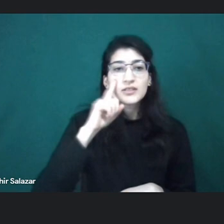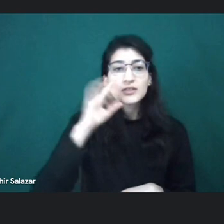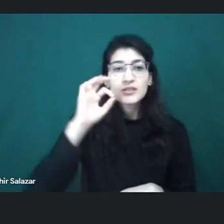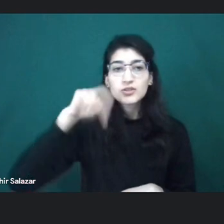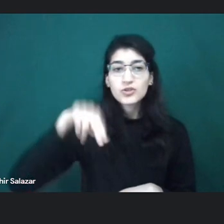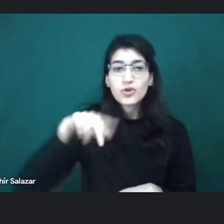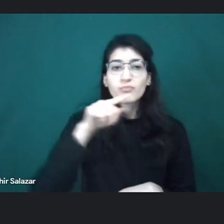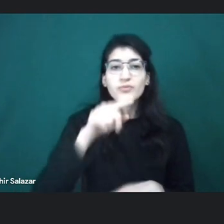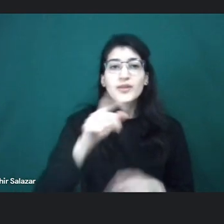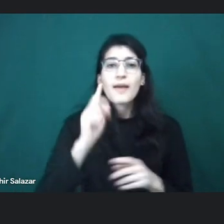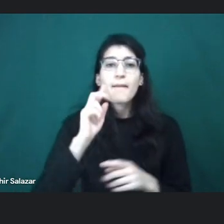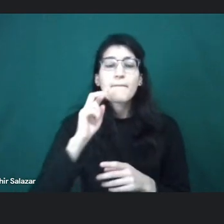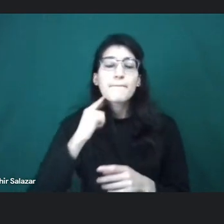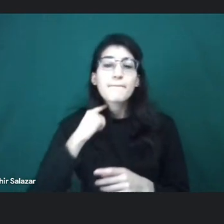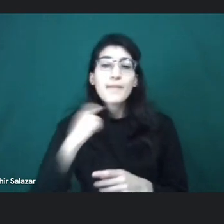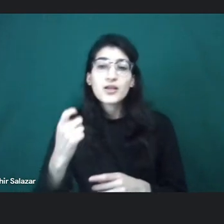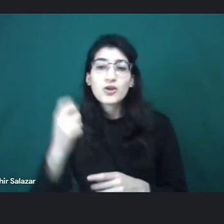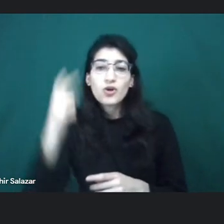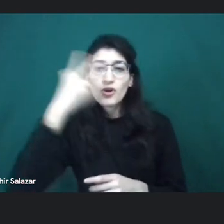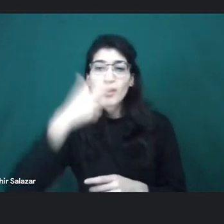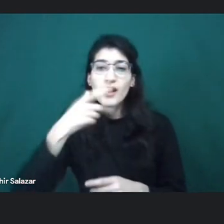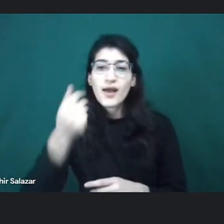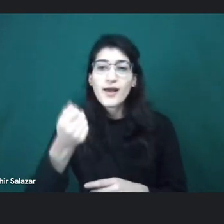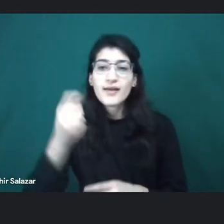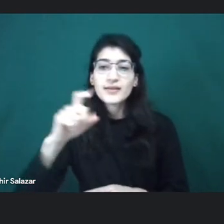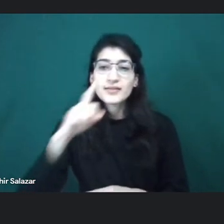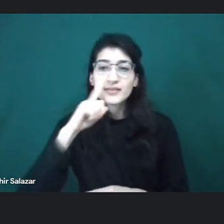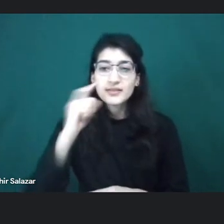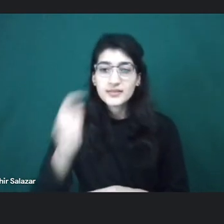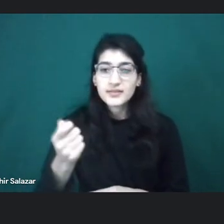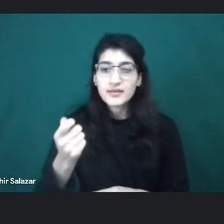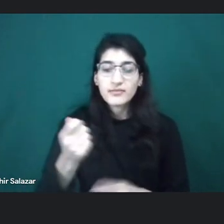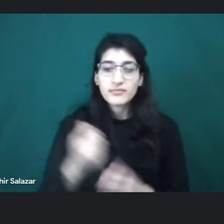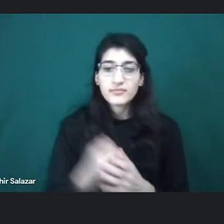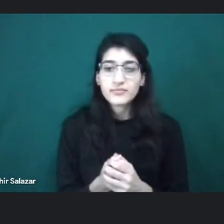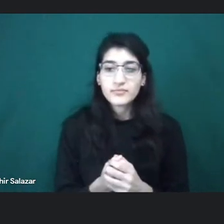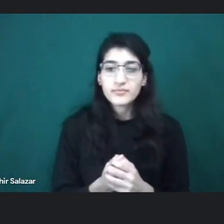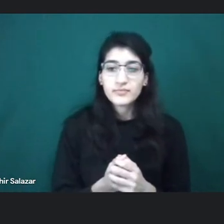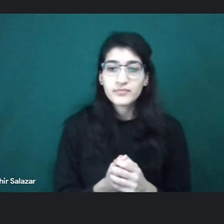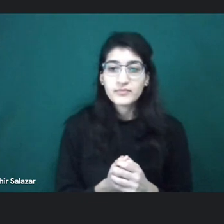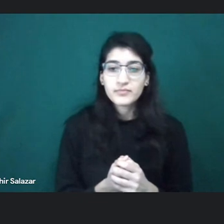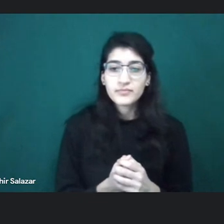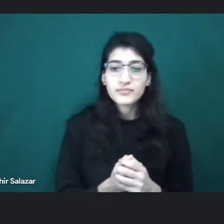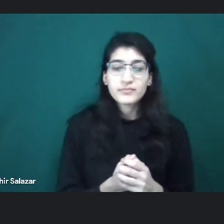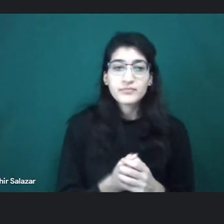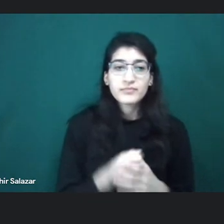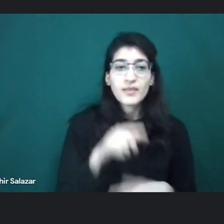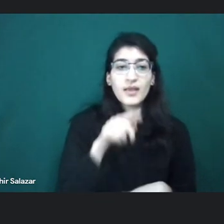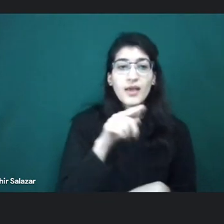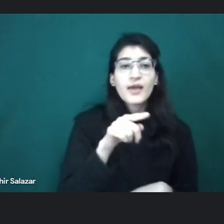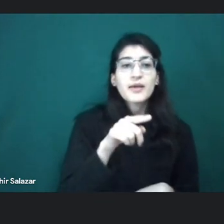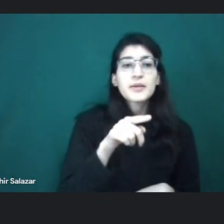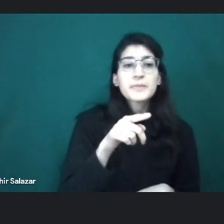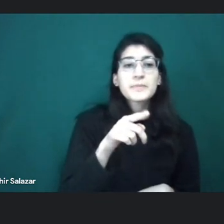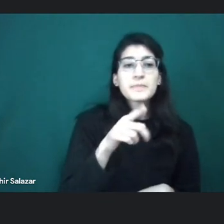Algunas veces, o sea, to, puede que uno de los significados de to es a o hacia.